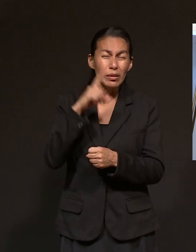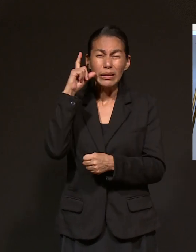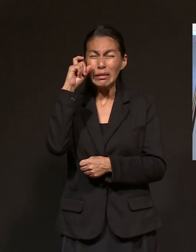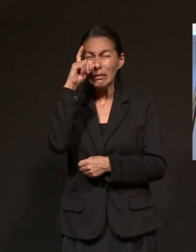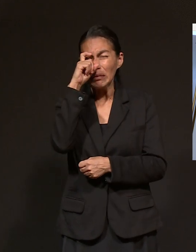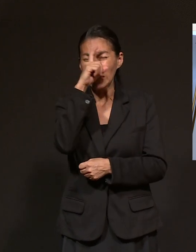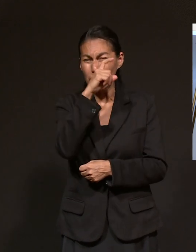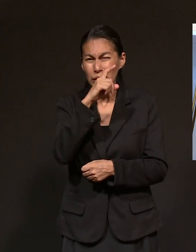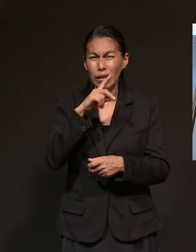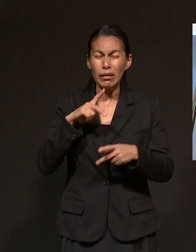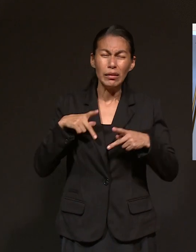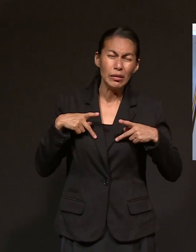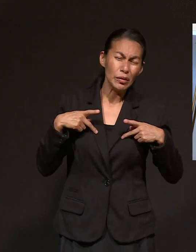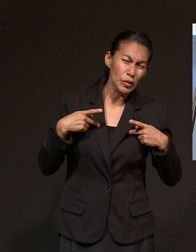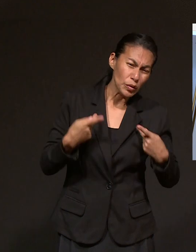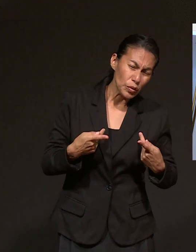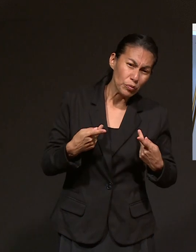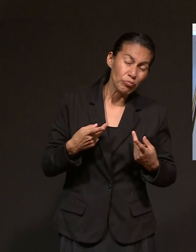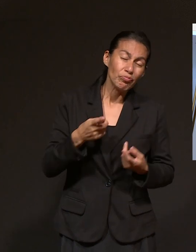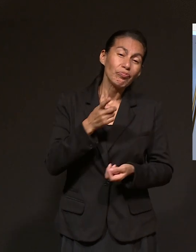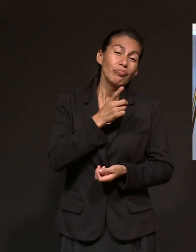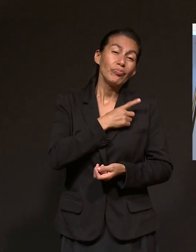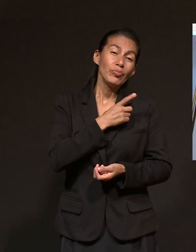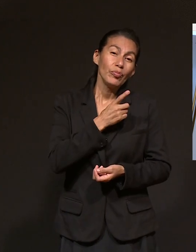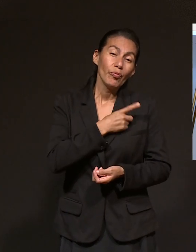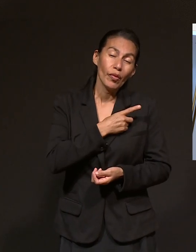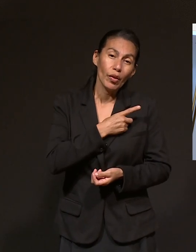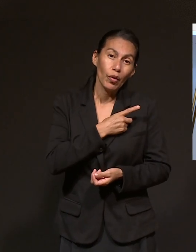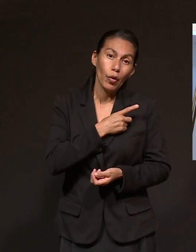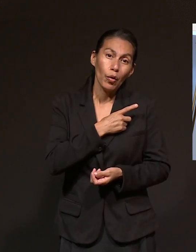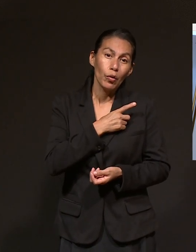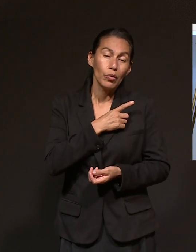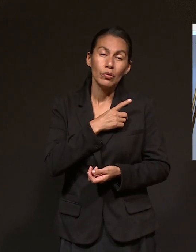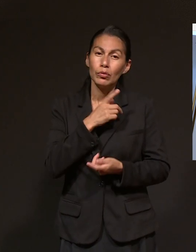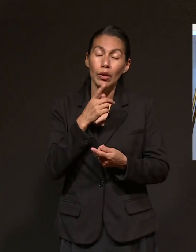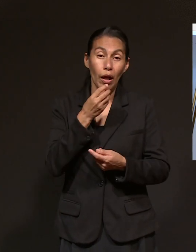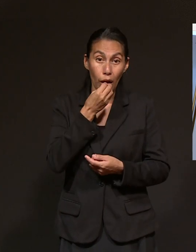oscuridad, crisis, miedo, soledad, depresión,